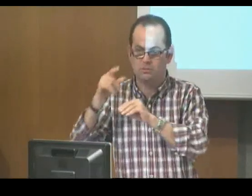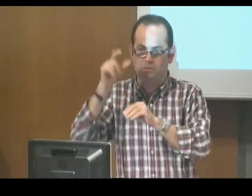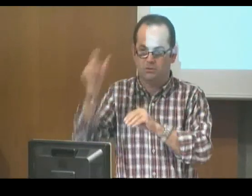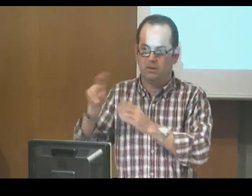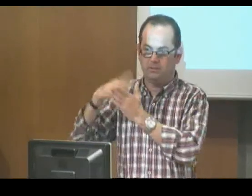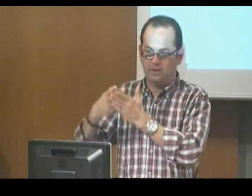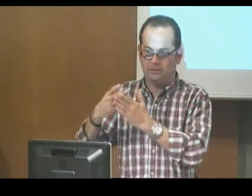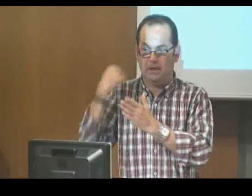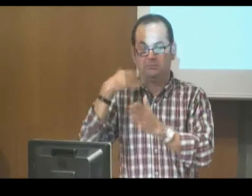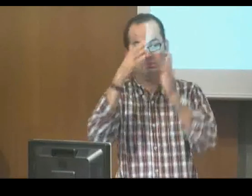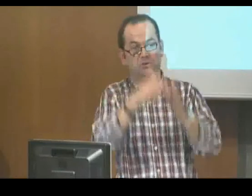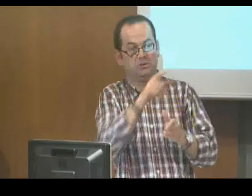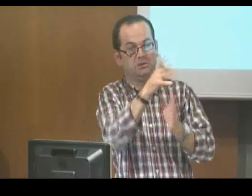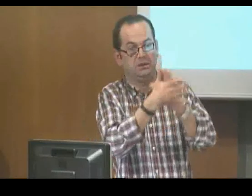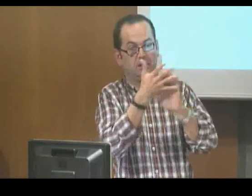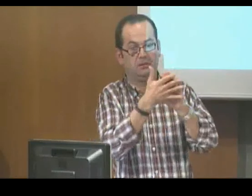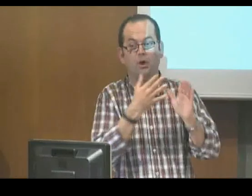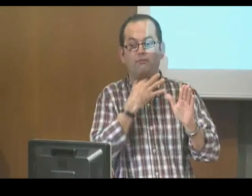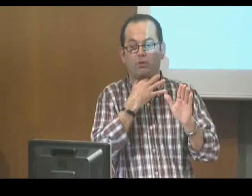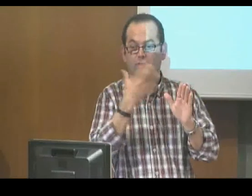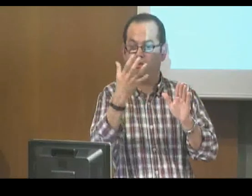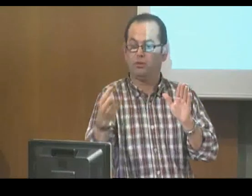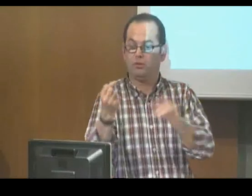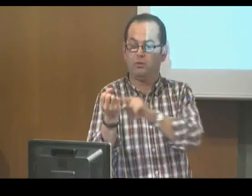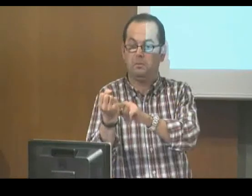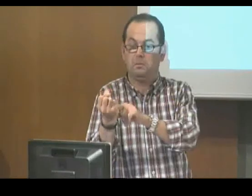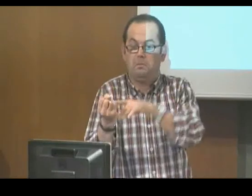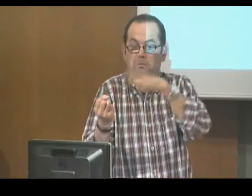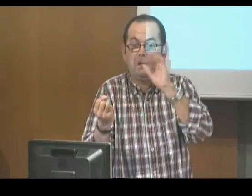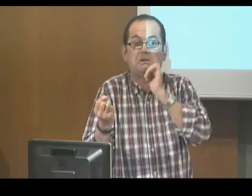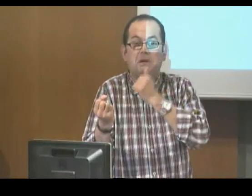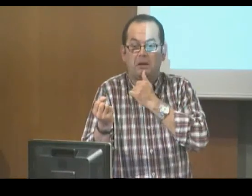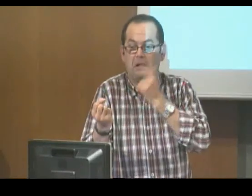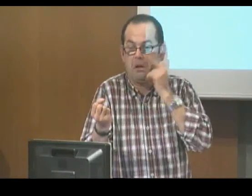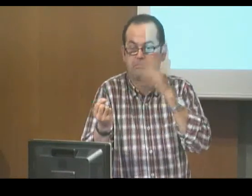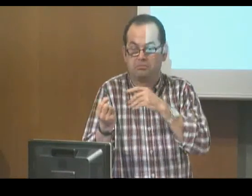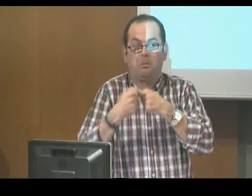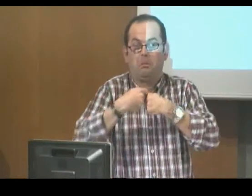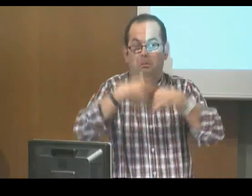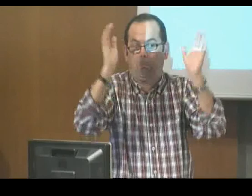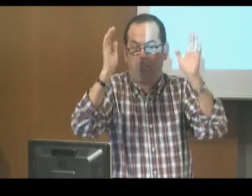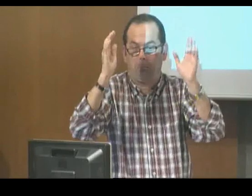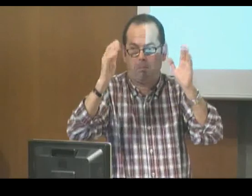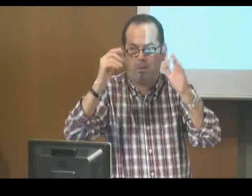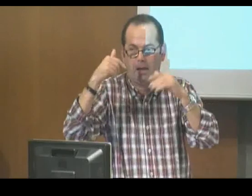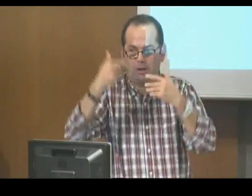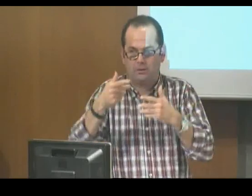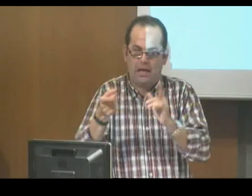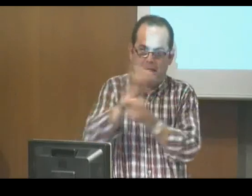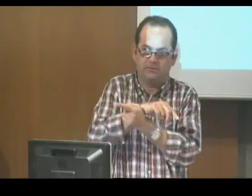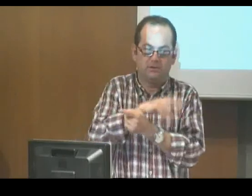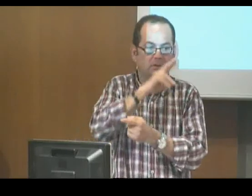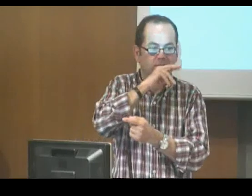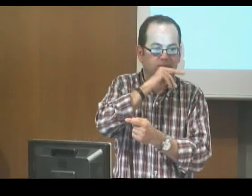i el protocol ètic que hem comentat amb anterioritat que farem firmar als usuaris, als participants d'aquest projecte, doncs també